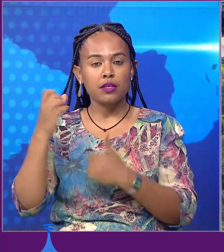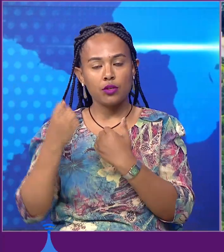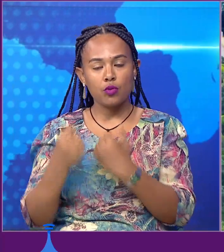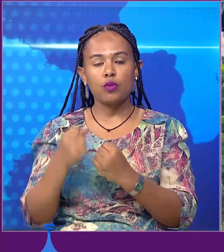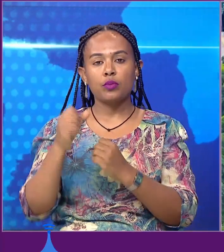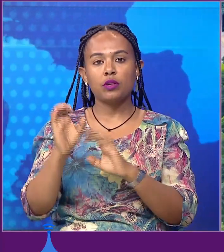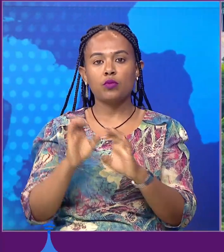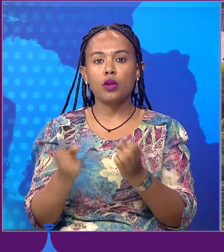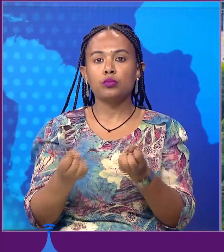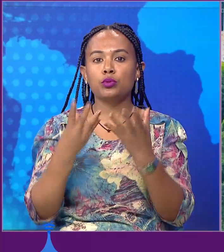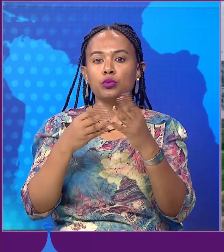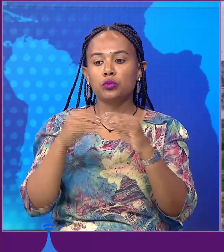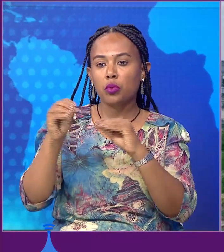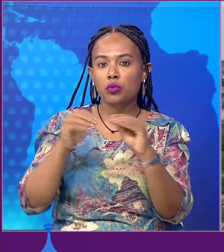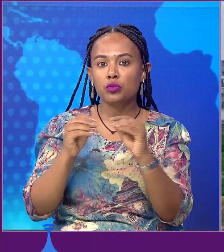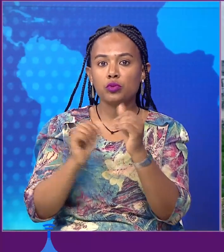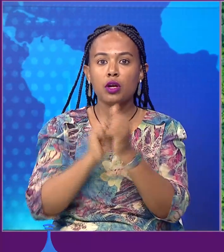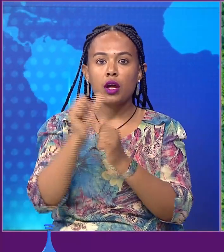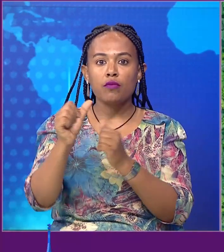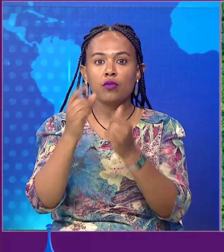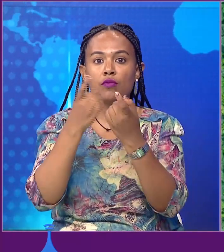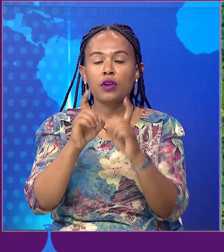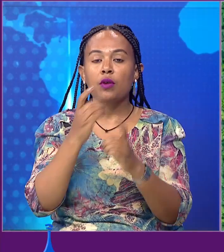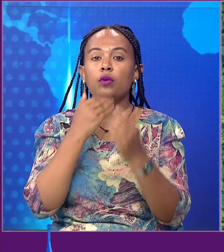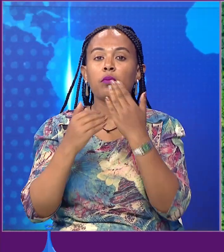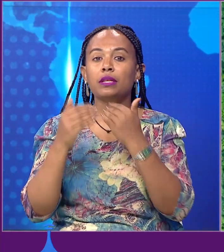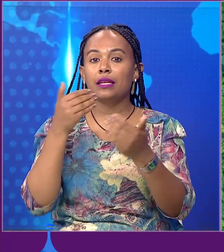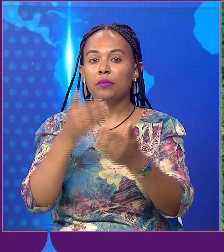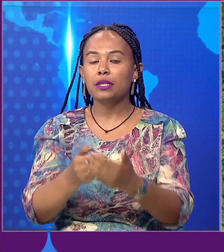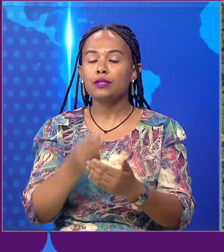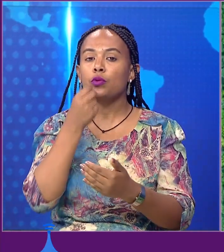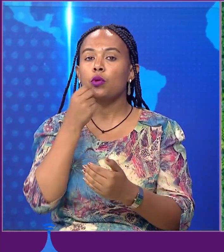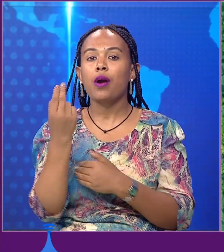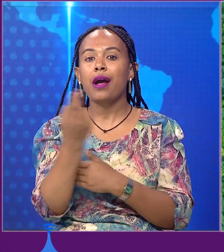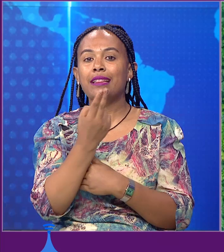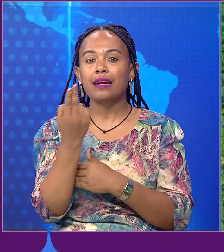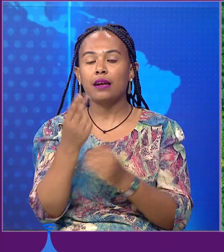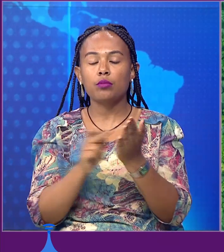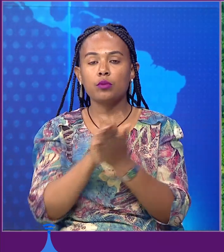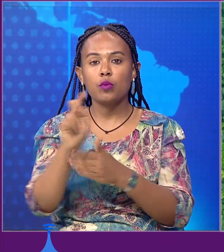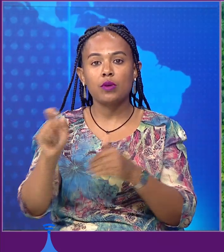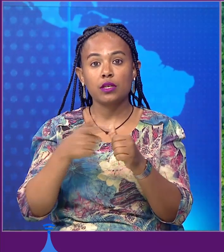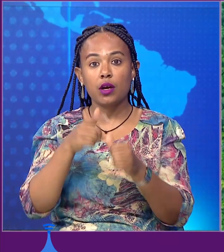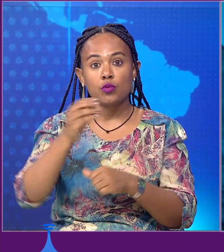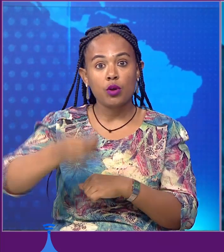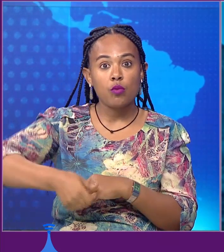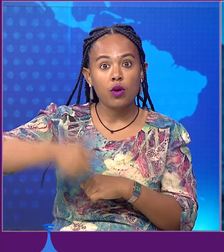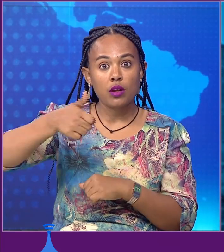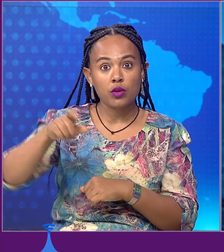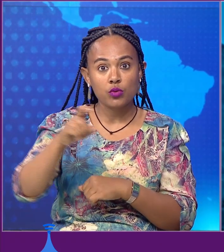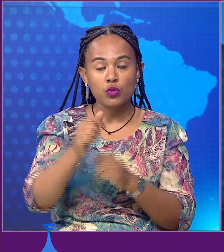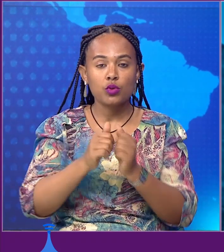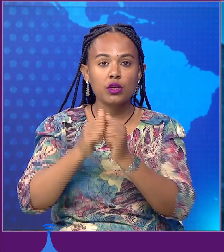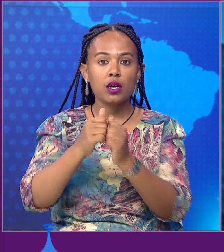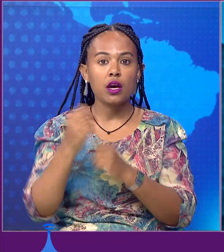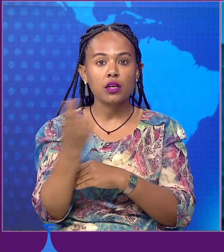አድርጓል። ብዙ ውጣ ውረዶችን አልፎ ፍሬ ወደ ማጣጣም የሚደርሰው የውሃ አጠቃቀም ዲፕሎማሲ አንዱና ዋነኛው ሲሆን የጋራ ጥቅምን